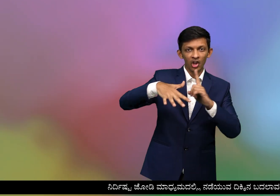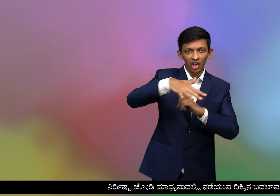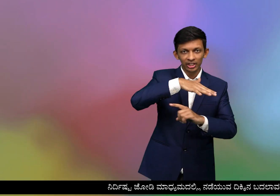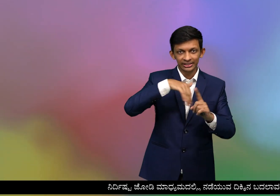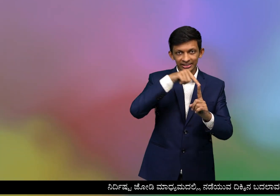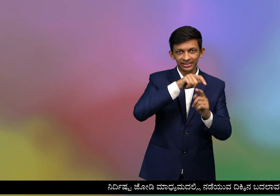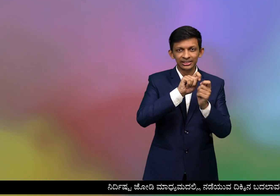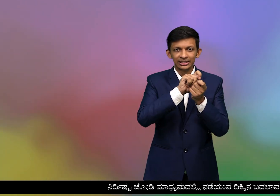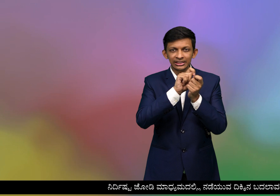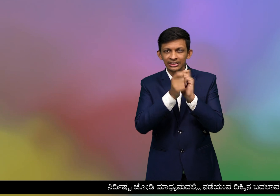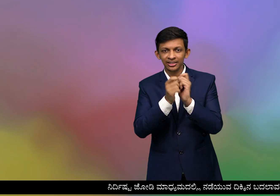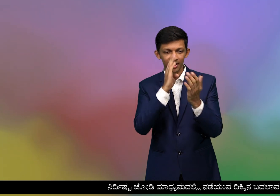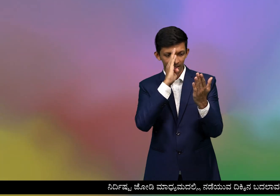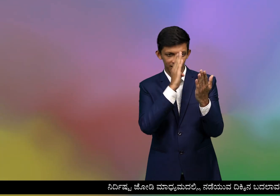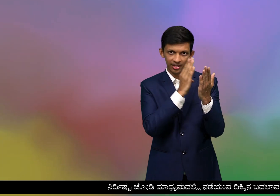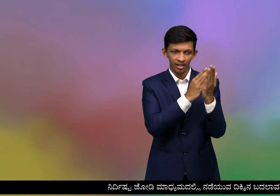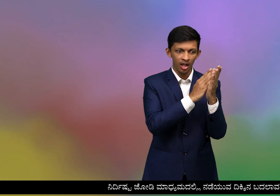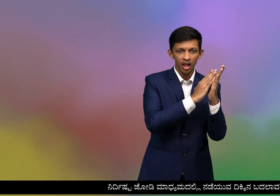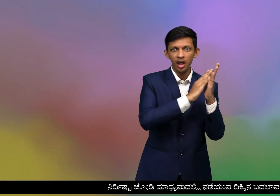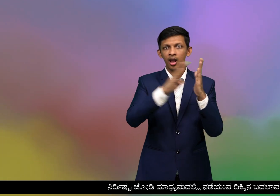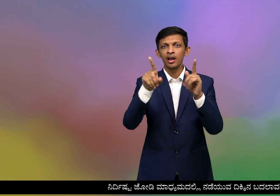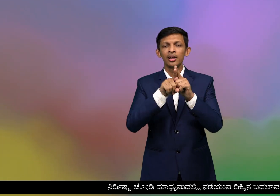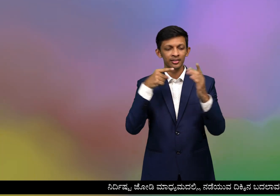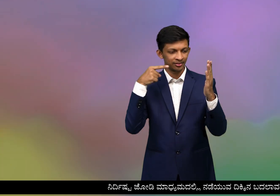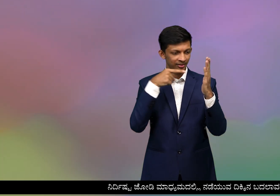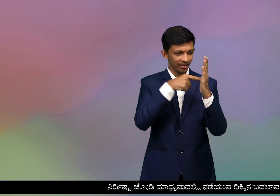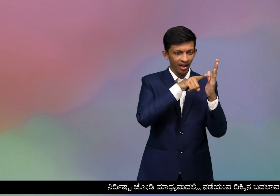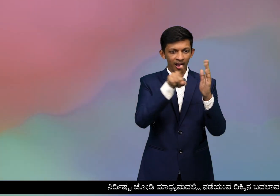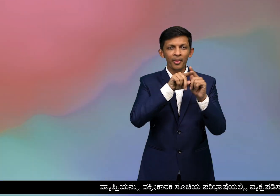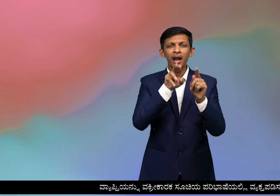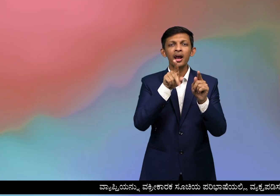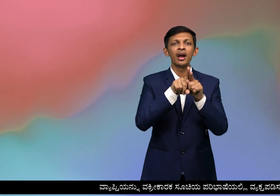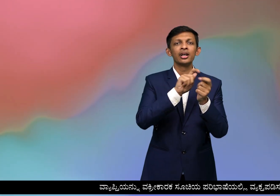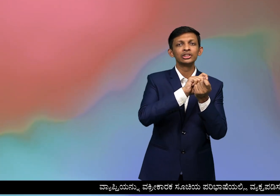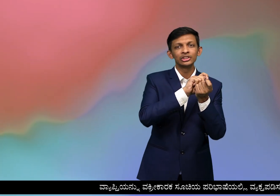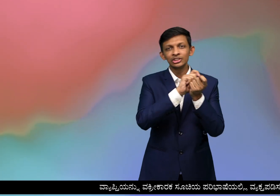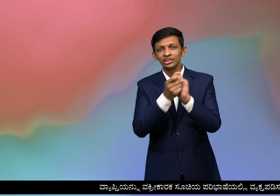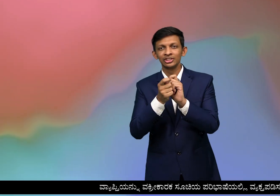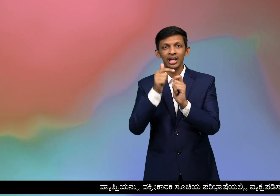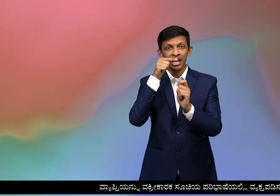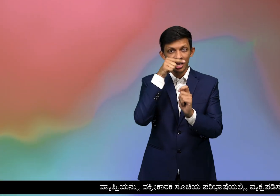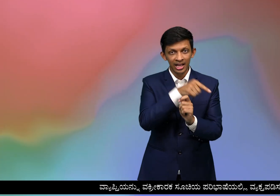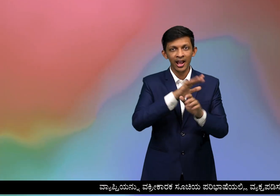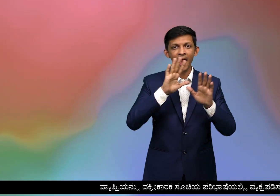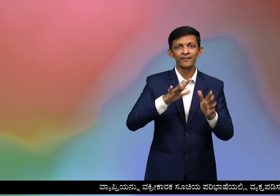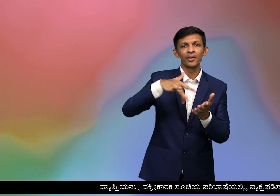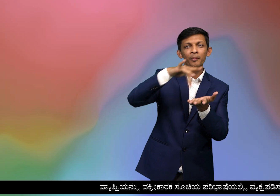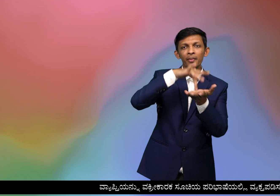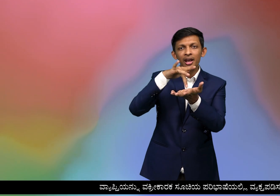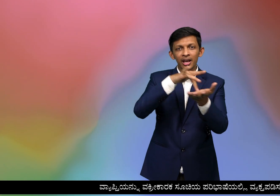ನಿರ್ದಿಷ್ಟ ಜೋಡಿ ಮಾಧ್ಯಮದಲ್ಲಿ ನಡಿಯುವ ದಿಕ್ಕಿನ ಬದಲಾವಣಿಯ ವ್ಯಾಪಿಯನ್ನು ವಕ್ಕರಿ ಕಾರಕ ಸೂಚಿಯ